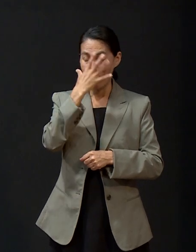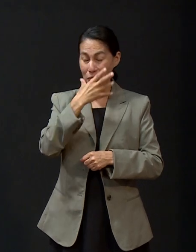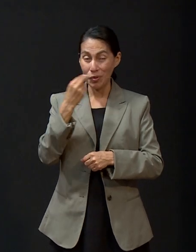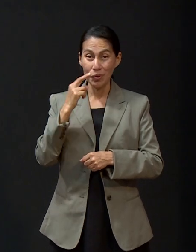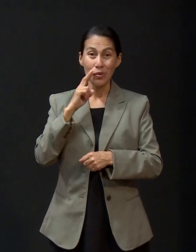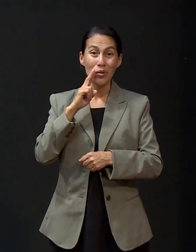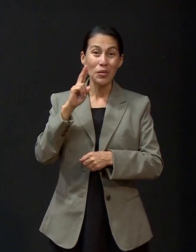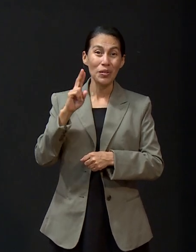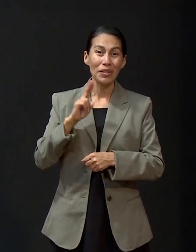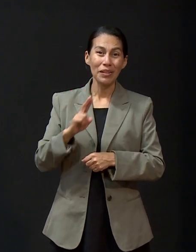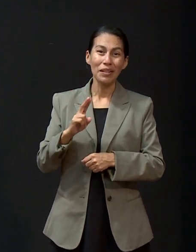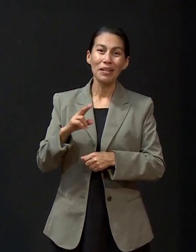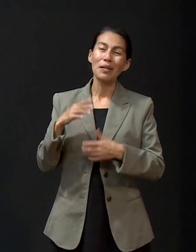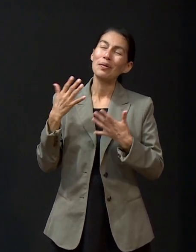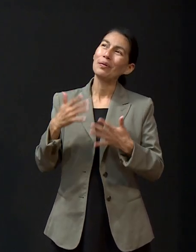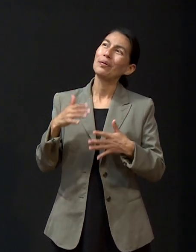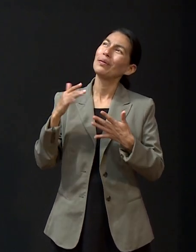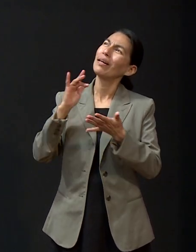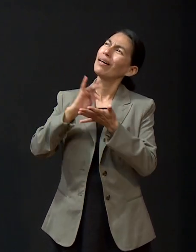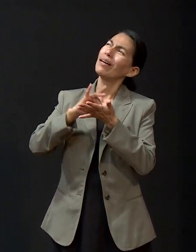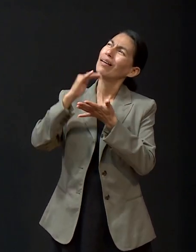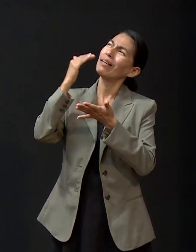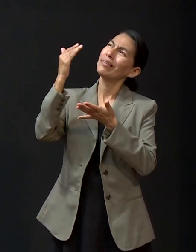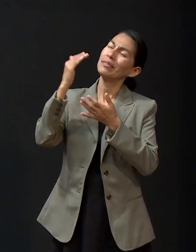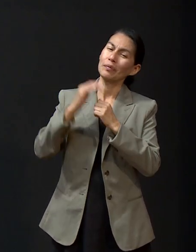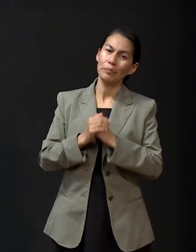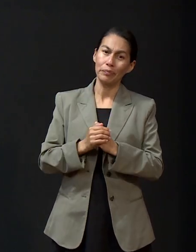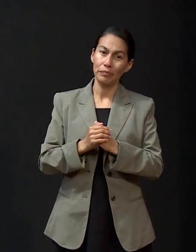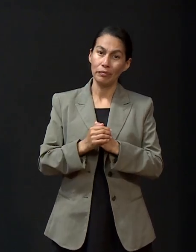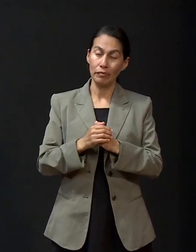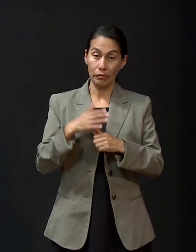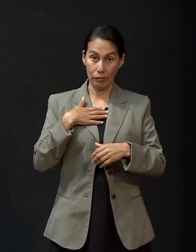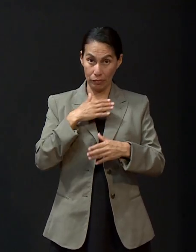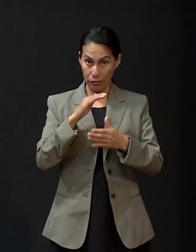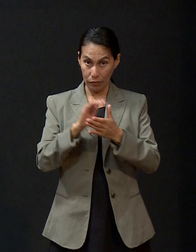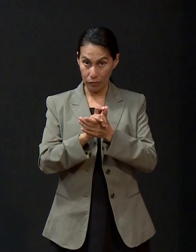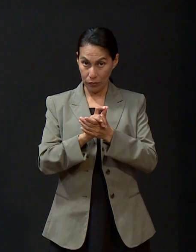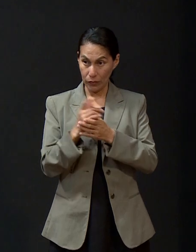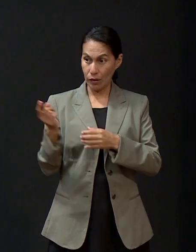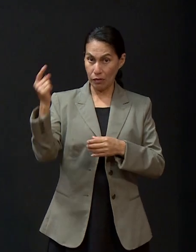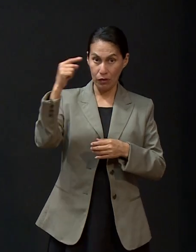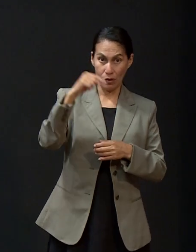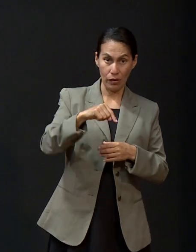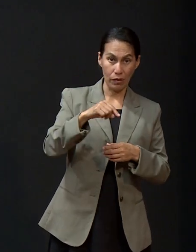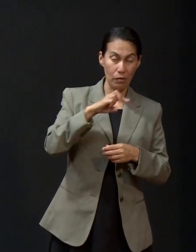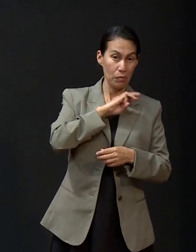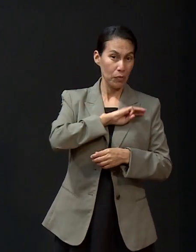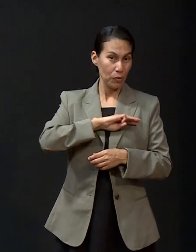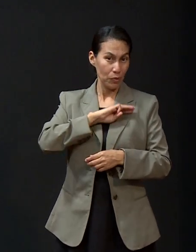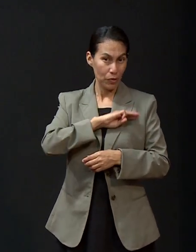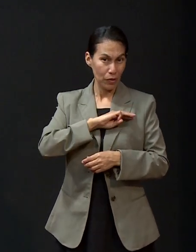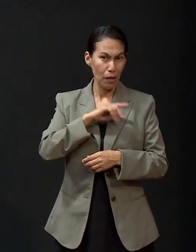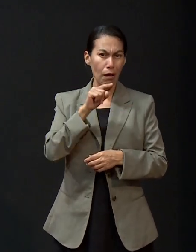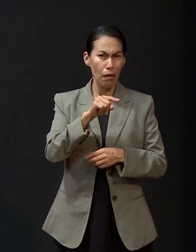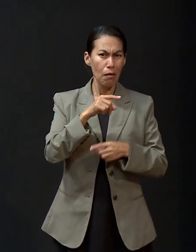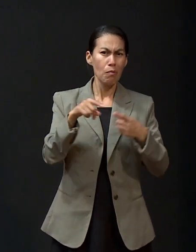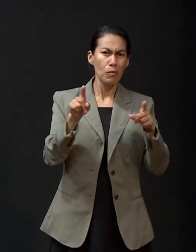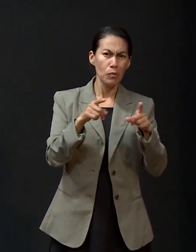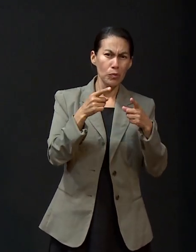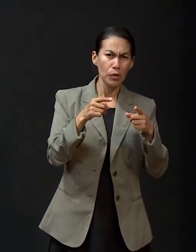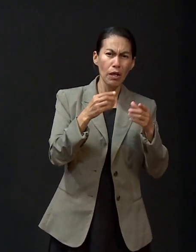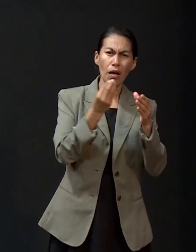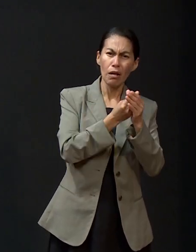ucraniana que vino de misionera para dar clases de música en la escuela